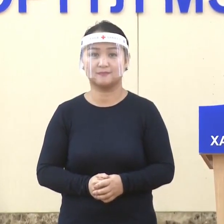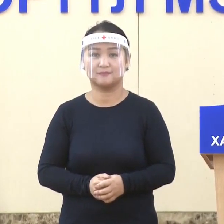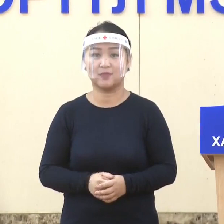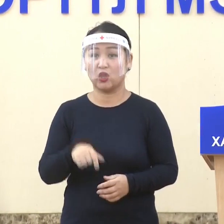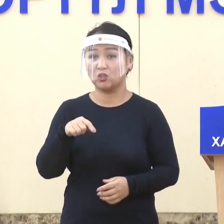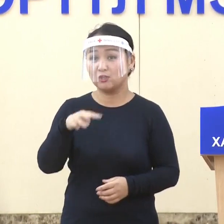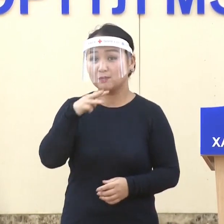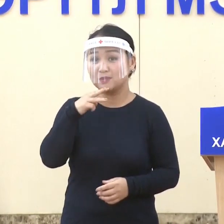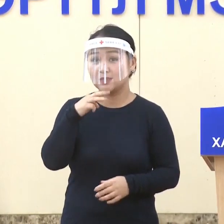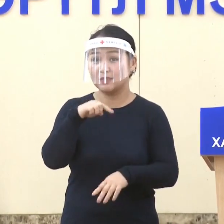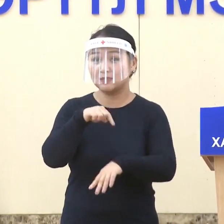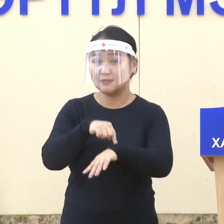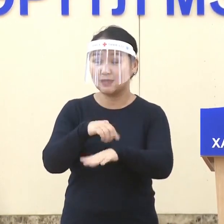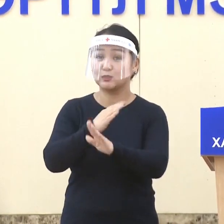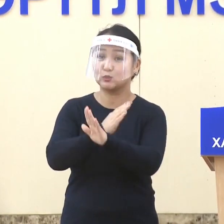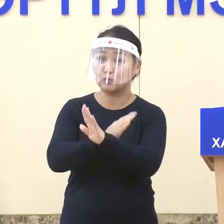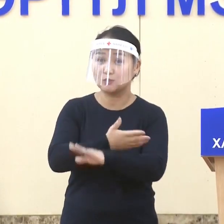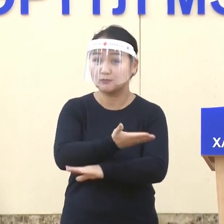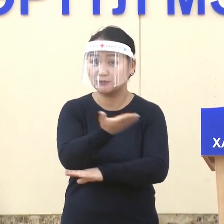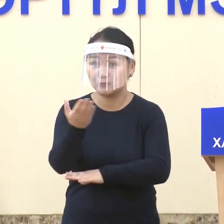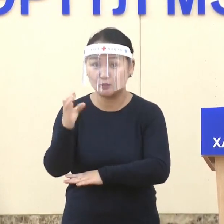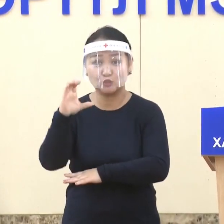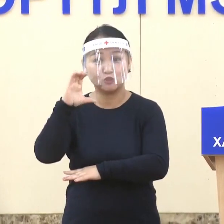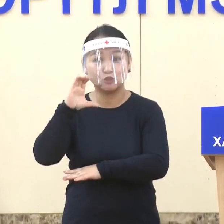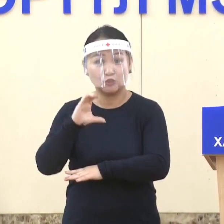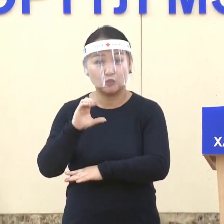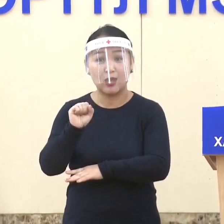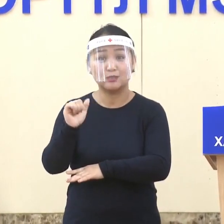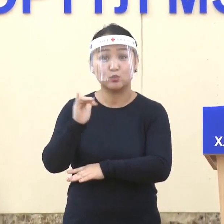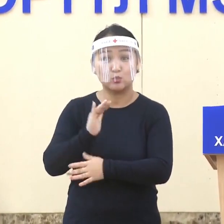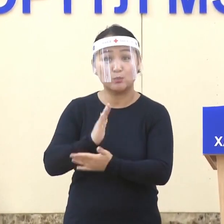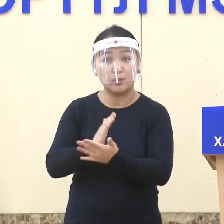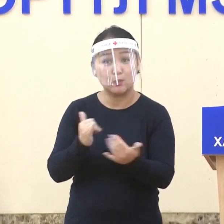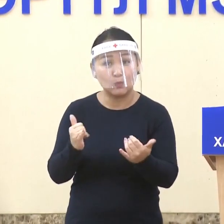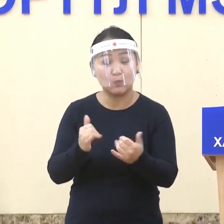За өнөөдрийн мэдээлэл дуслаа. Та бүхний сонирхсан асуултанд хариулъя.